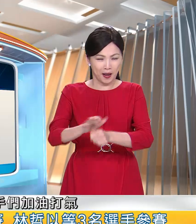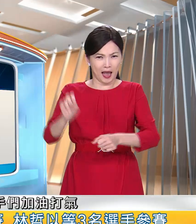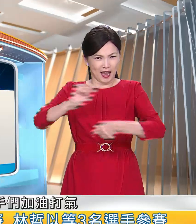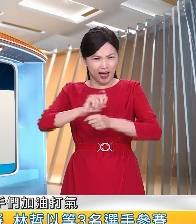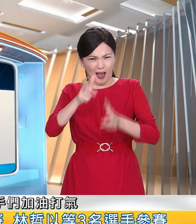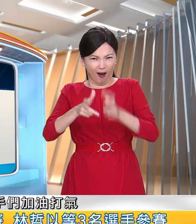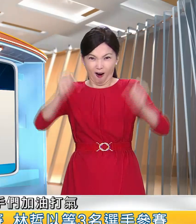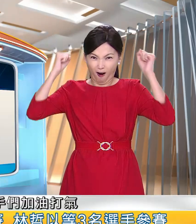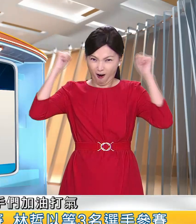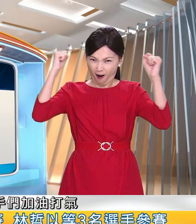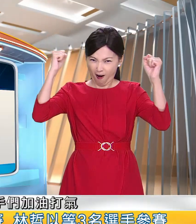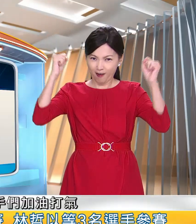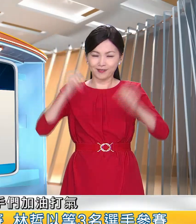们来加油打气。